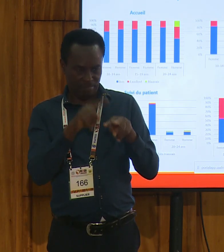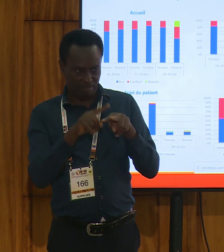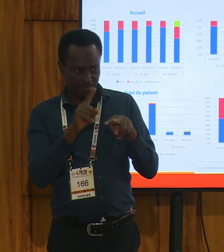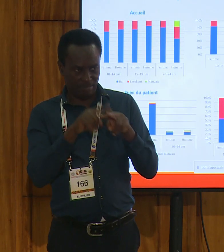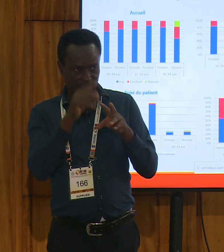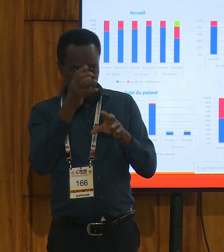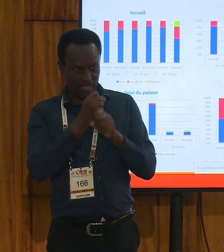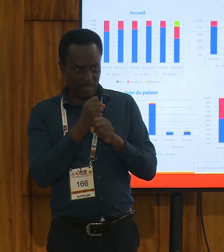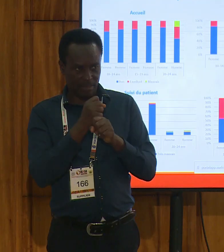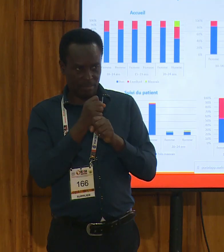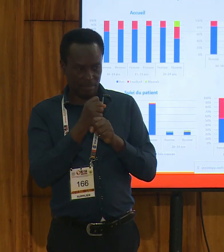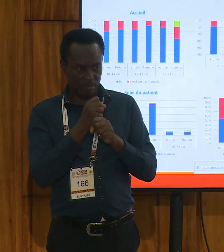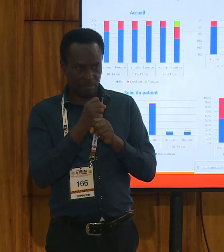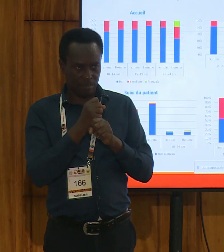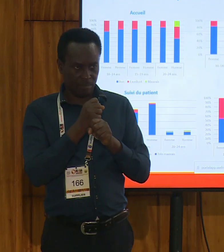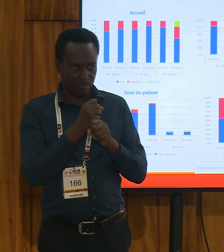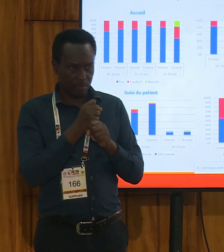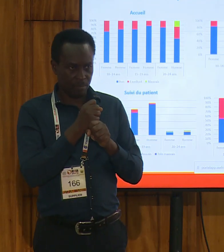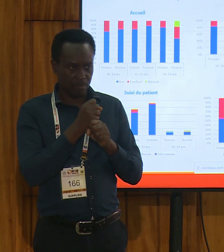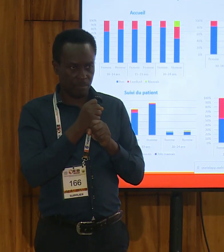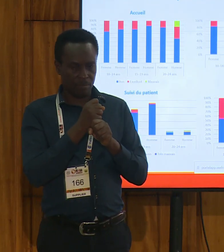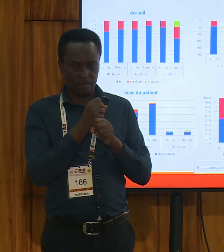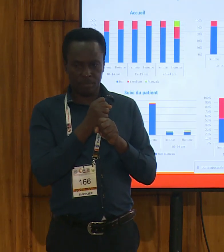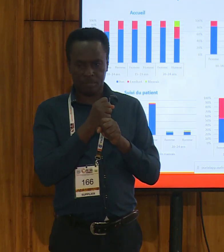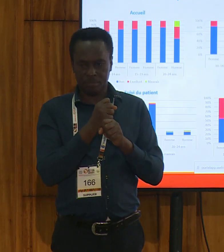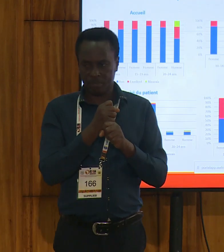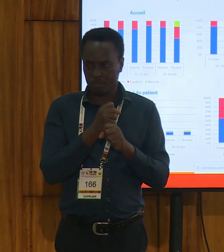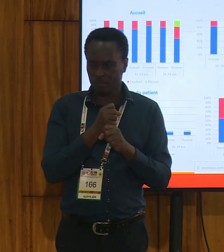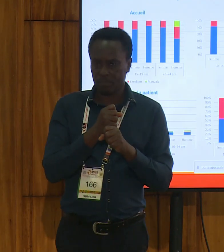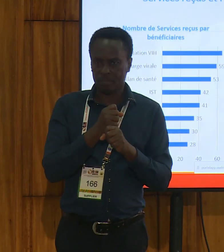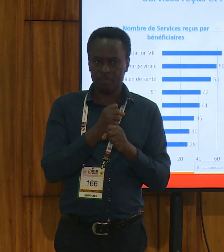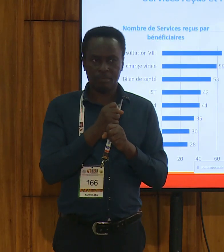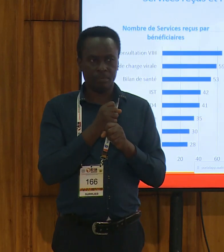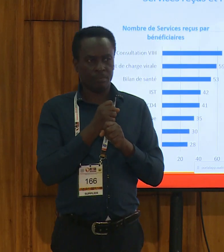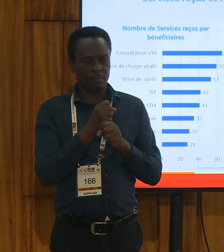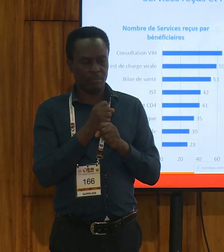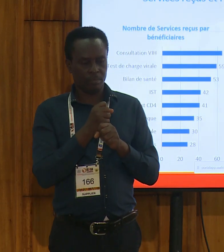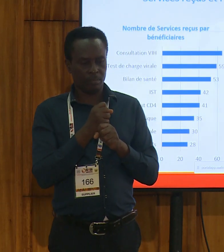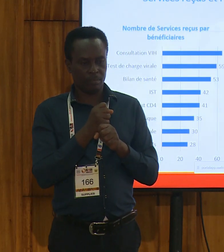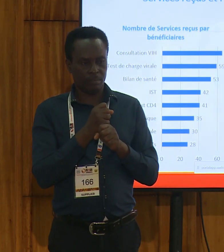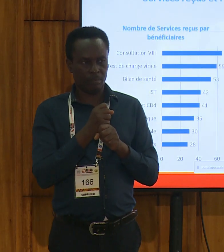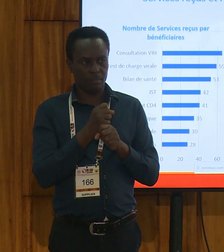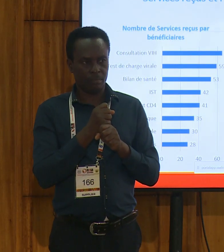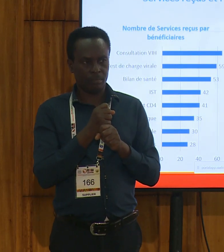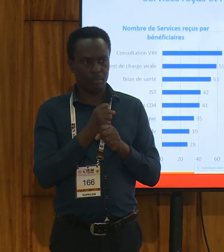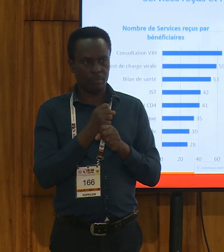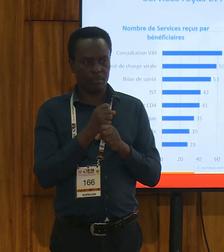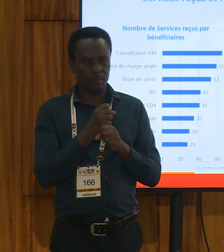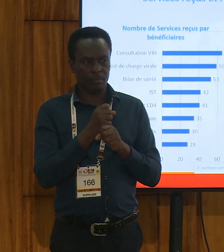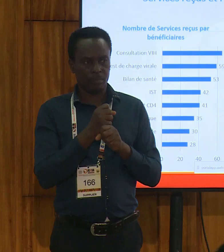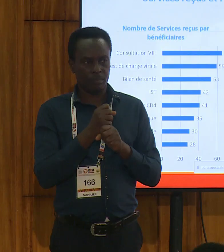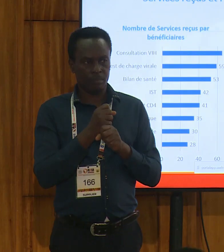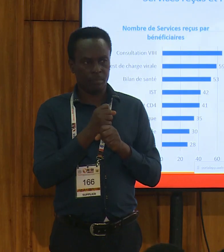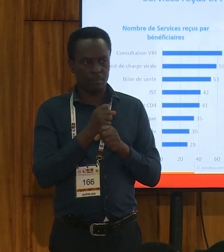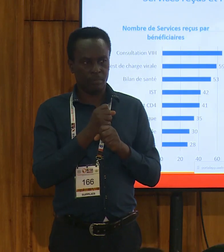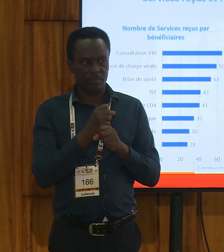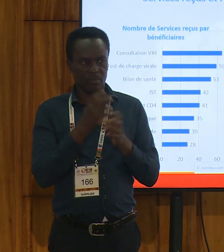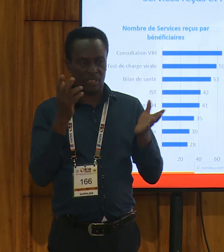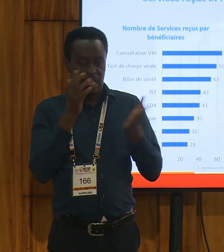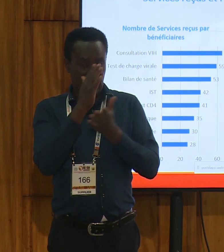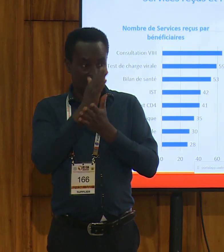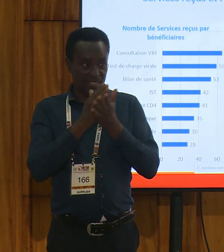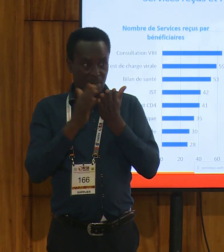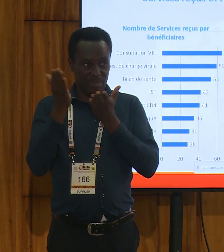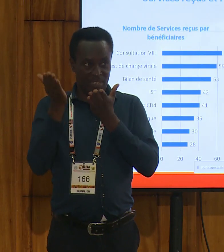que c'est bon. The next slide. Voilà en quelque sorte les services reçus par les